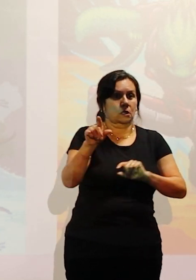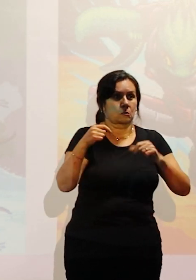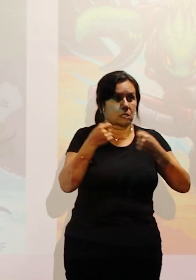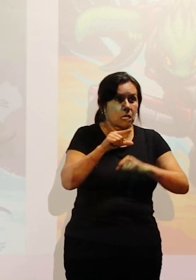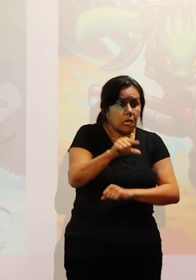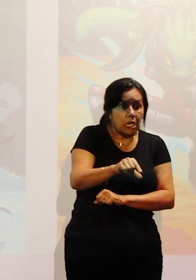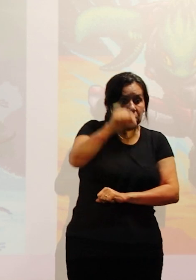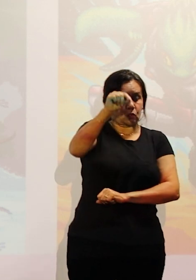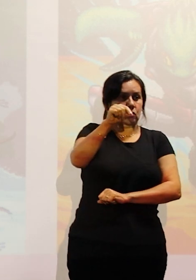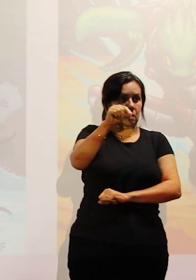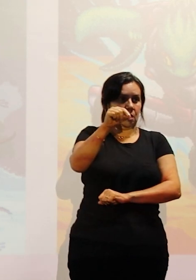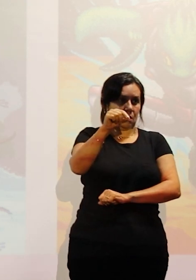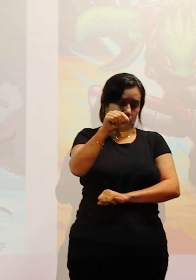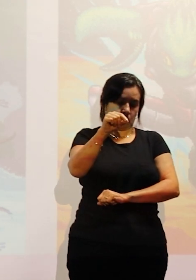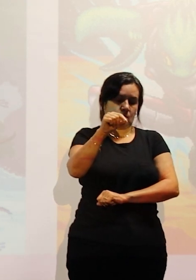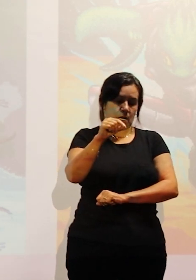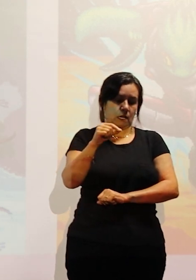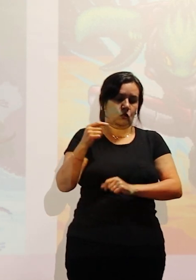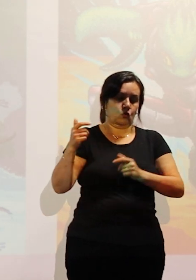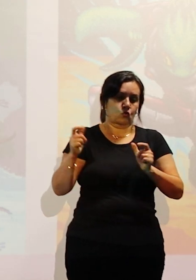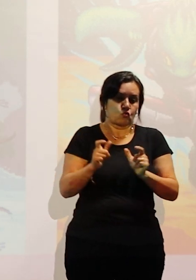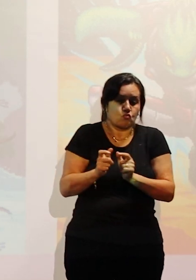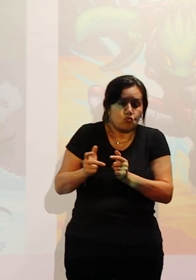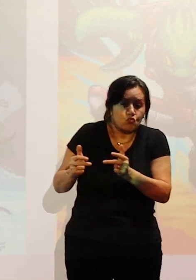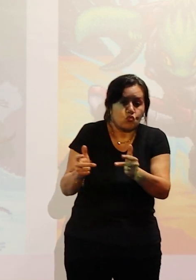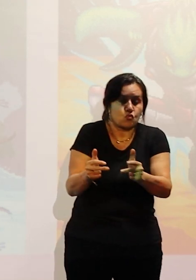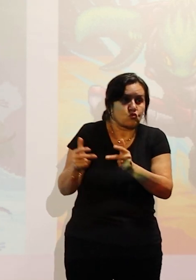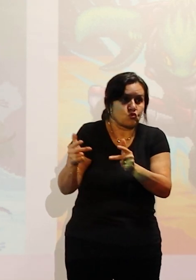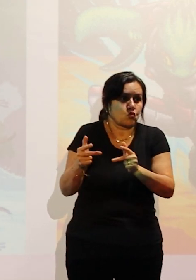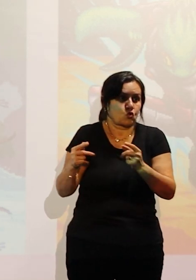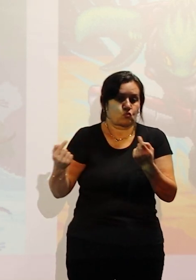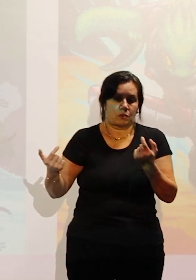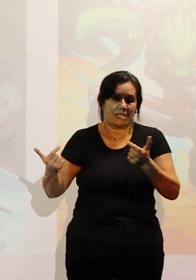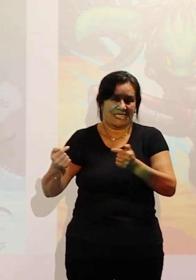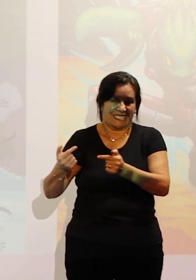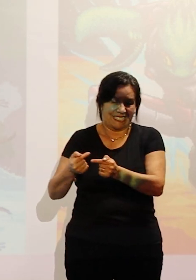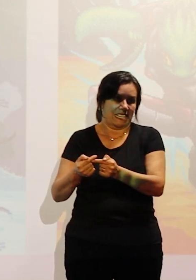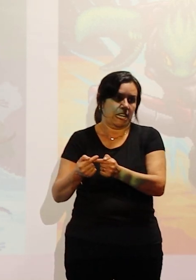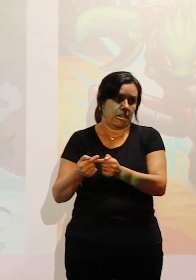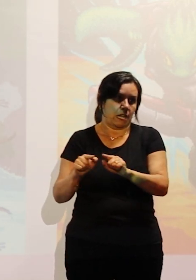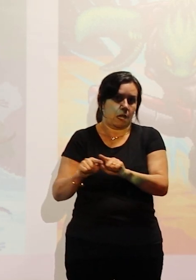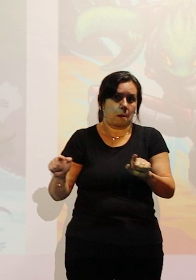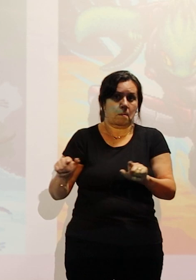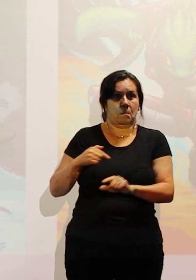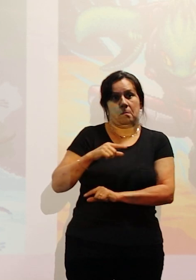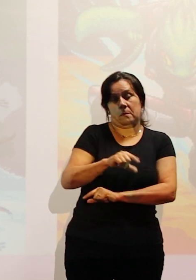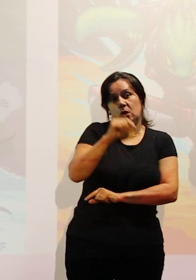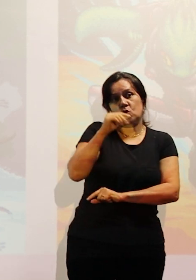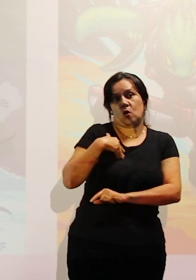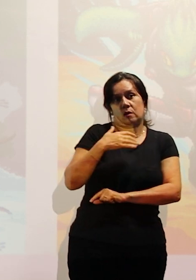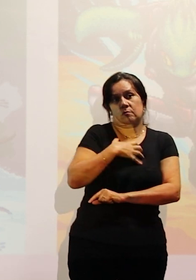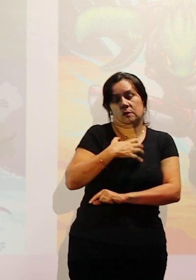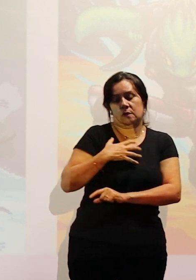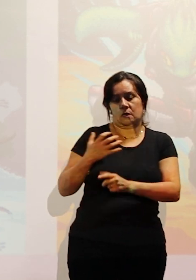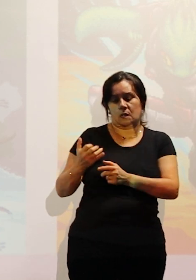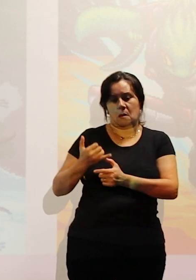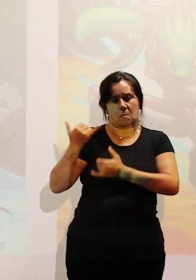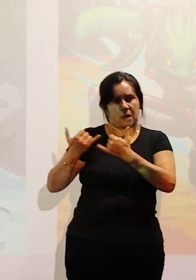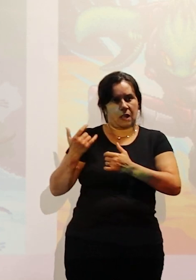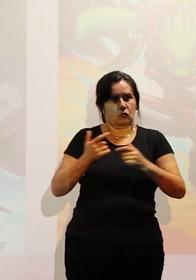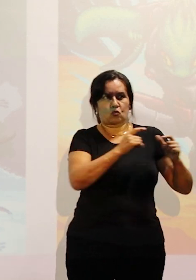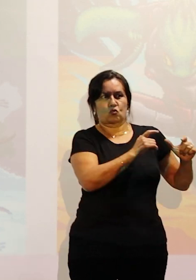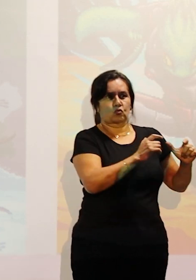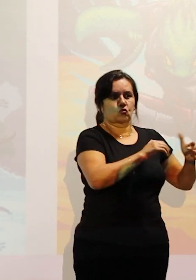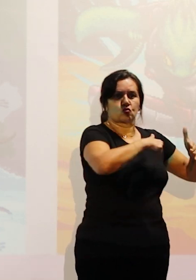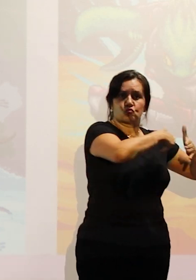colocar, por exemplo, numa cena de batalha? Numa cena de batalha, talvez seja ele estando bravo. Numa cena de capa do jogo, talvez